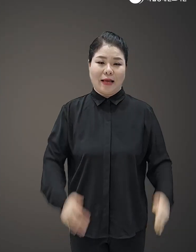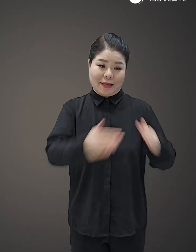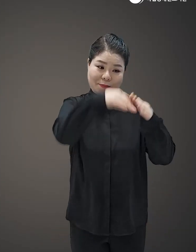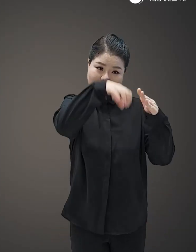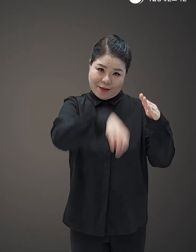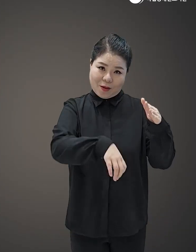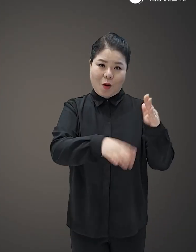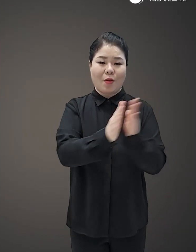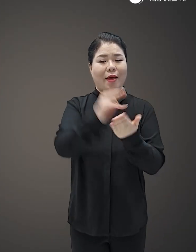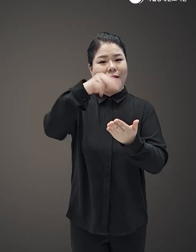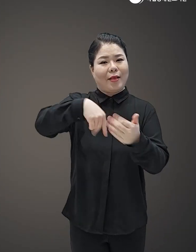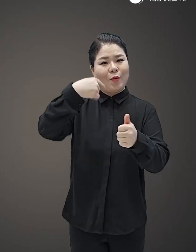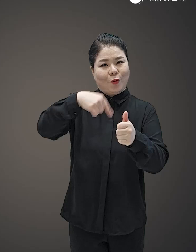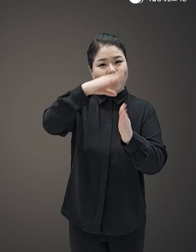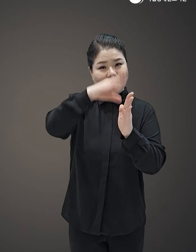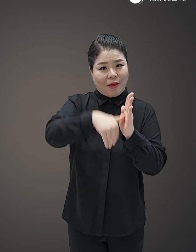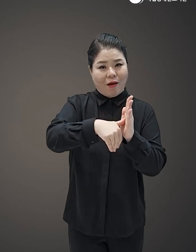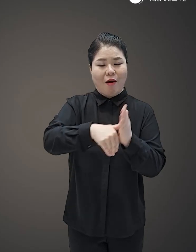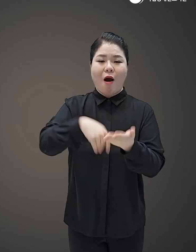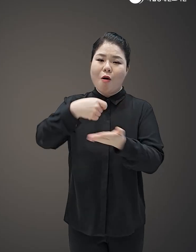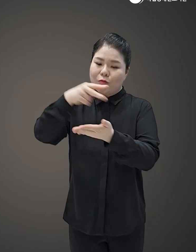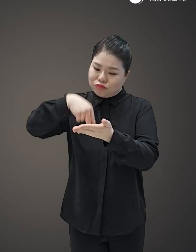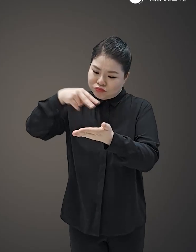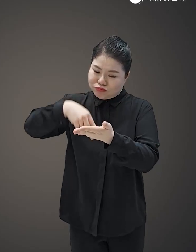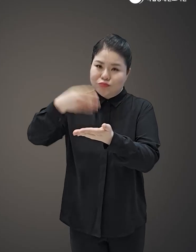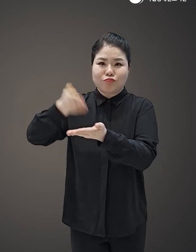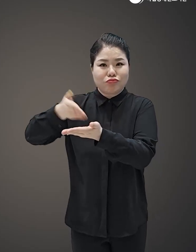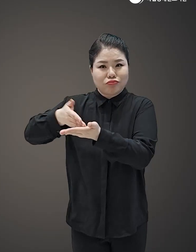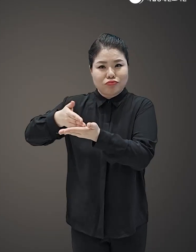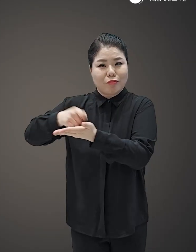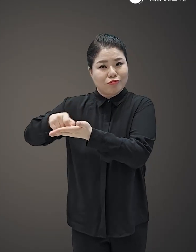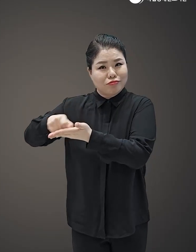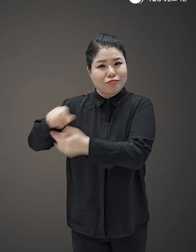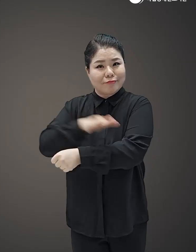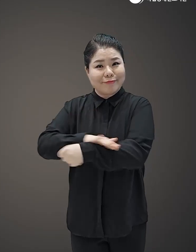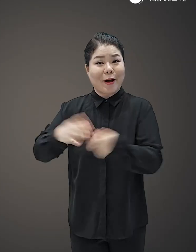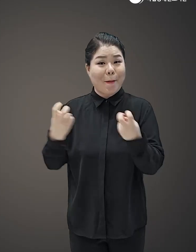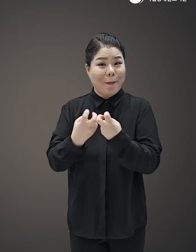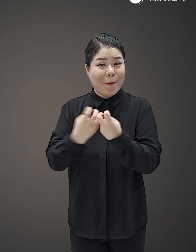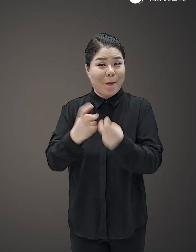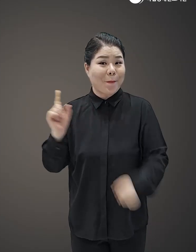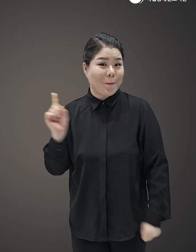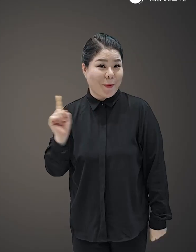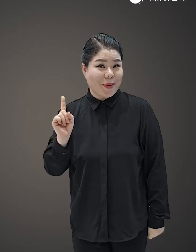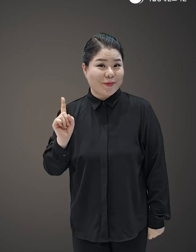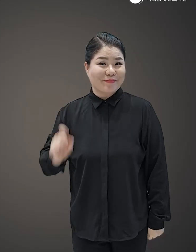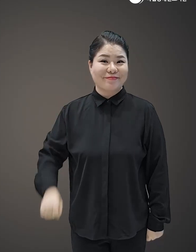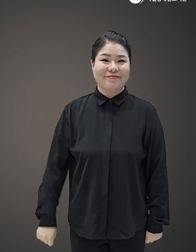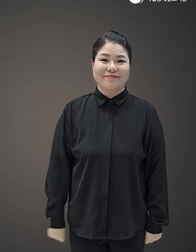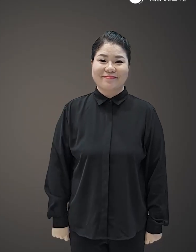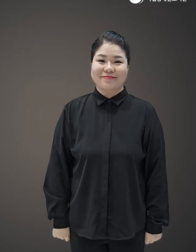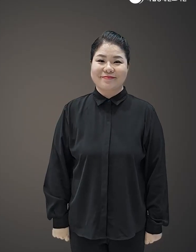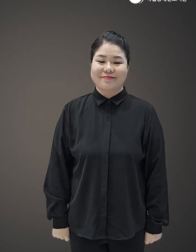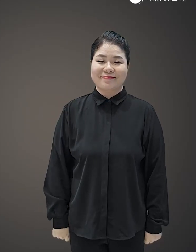가정 독서 지도에서 잘 읽고 잘 말하고 잘 쓰려면 어떻게 해야 할 것인가?